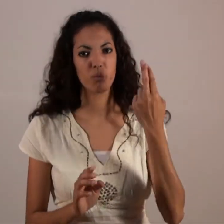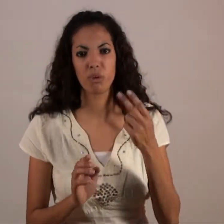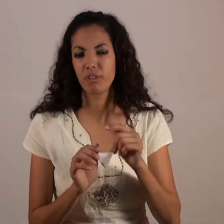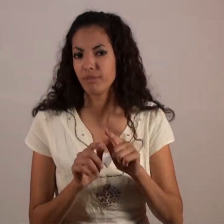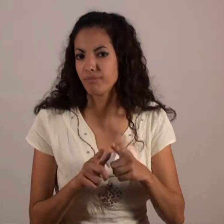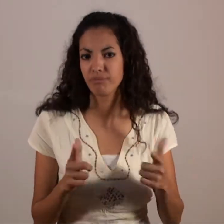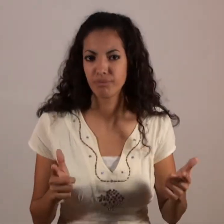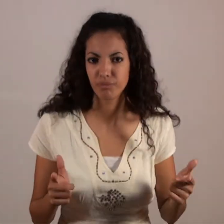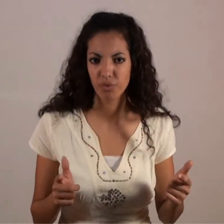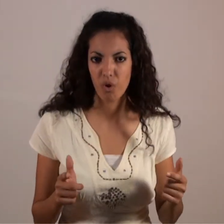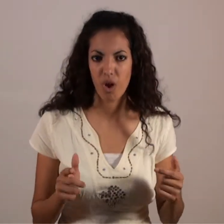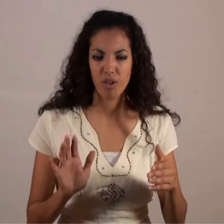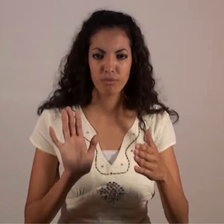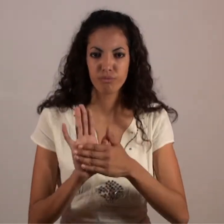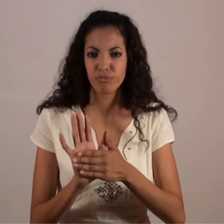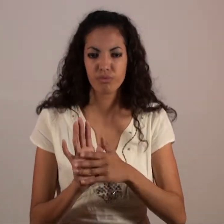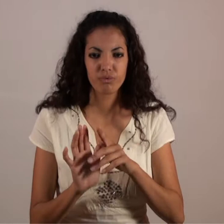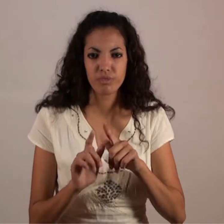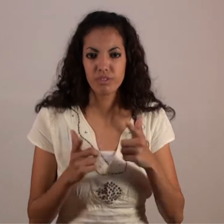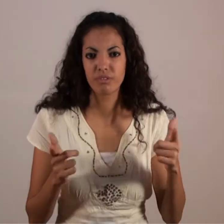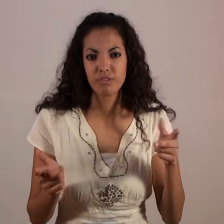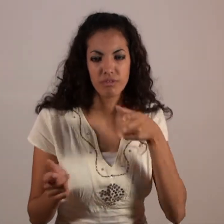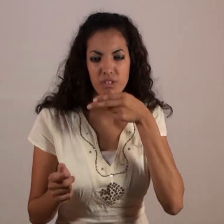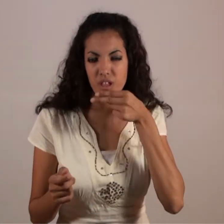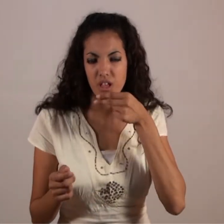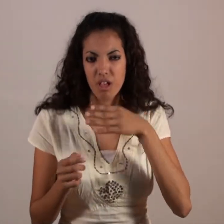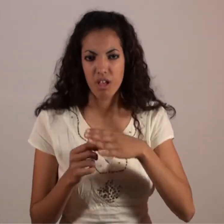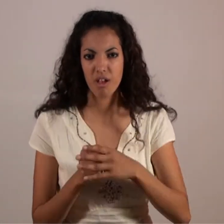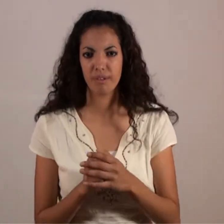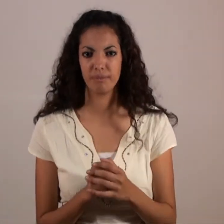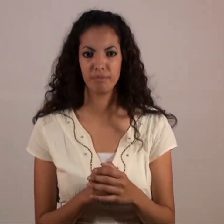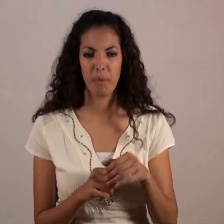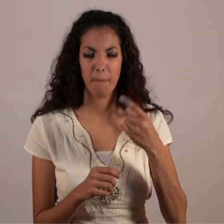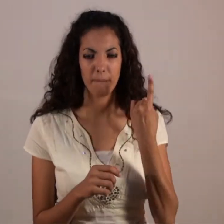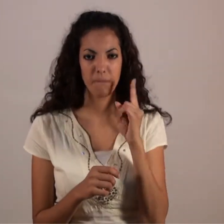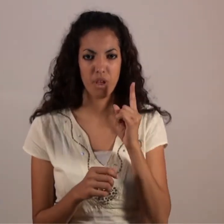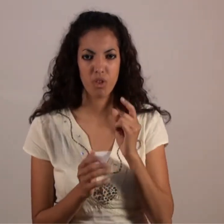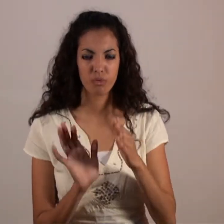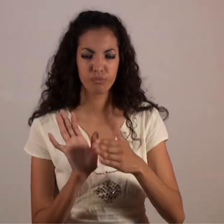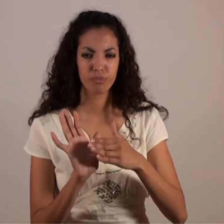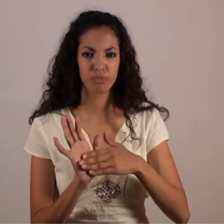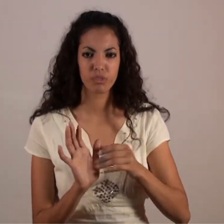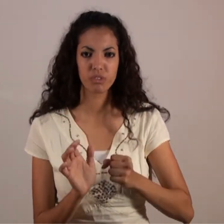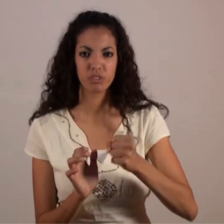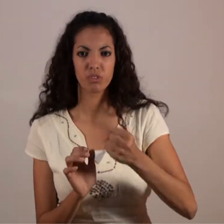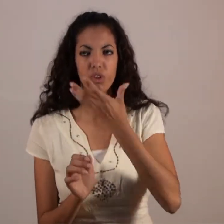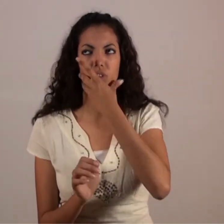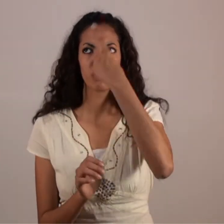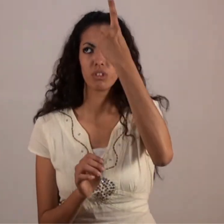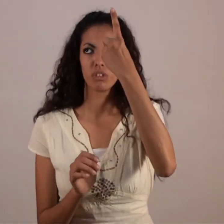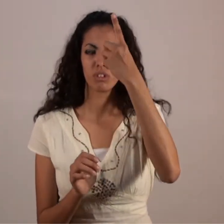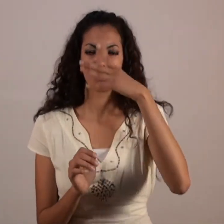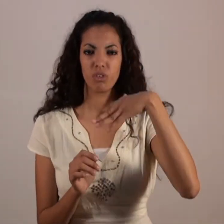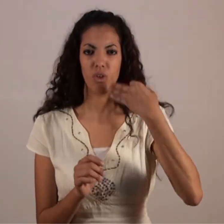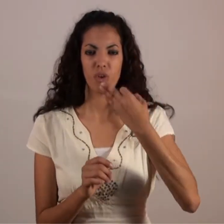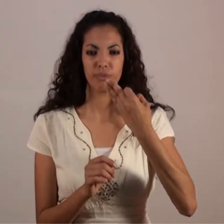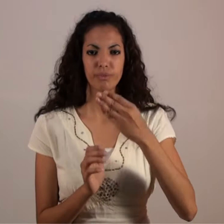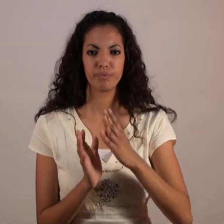principio ni fin, y es sacerdote del Dios Altísimo. El sacerdocio de Melquisedec es superior